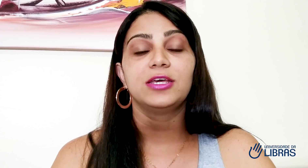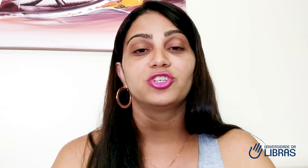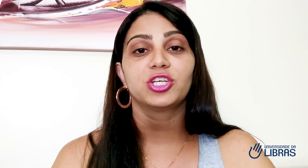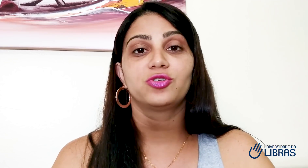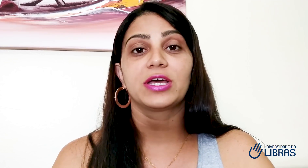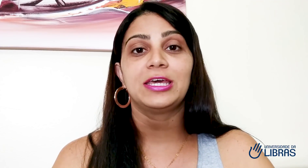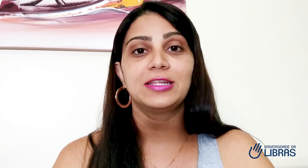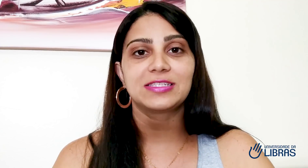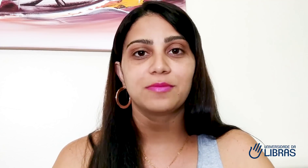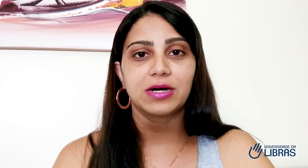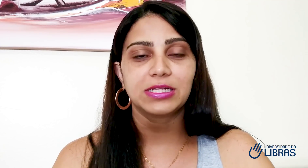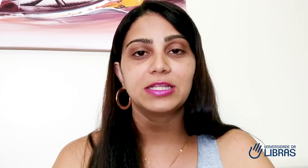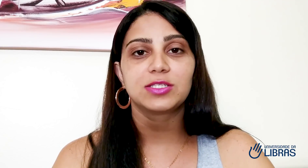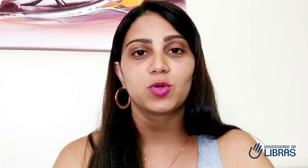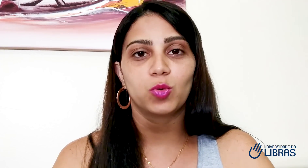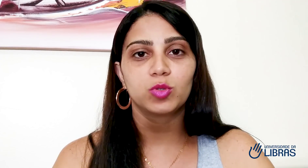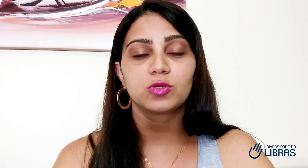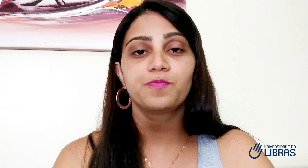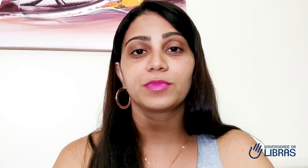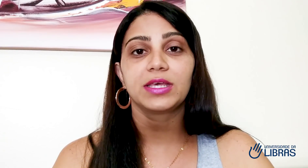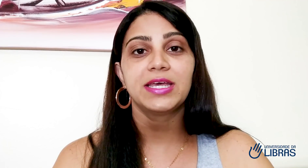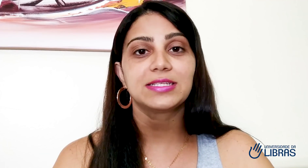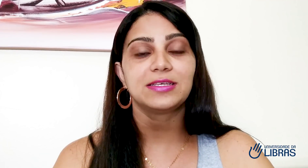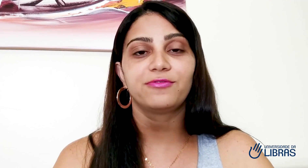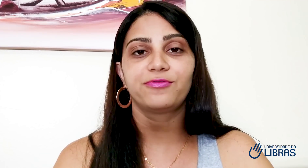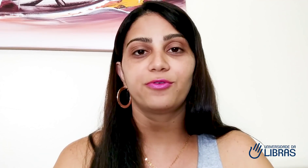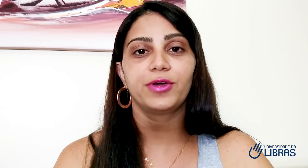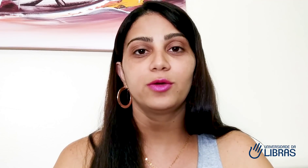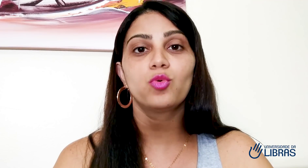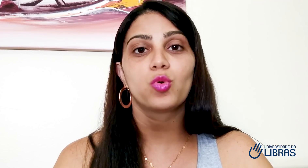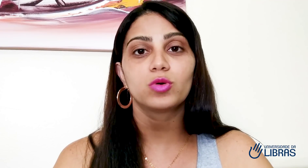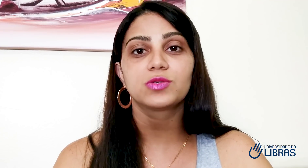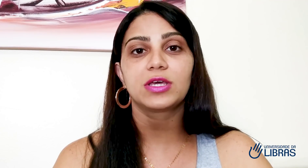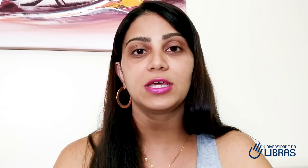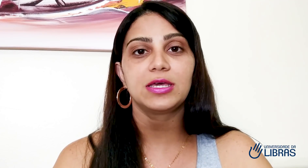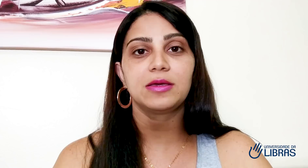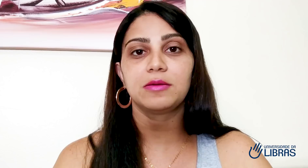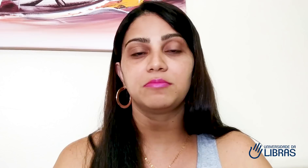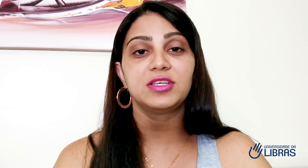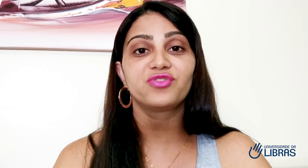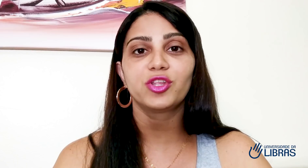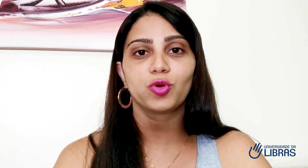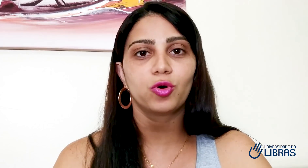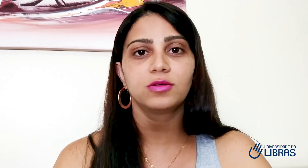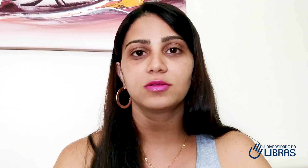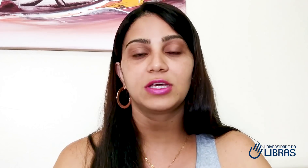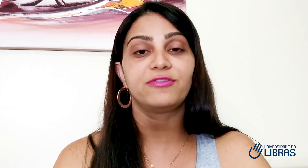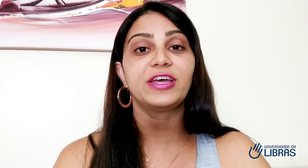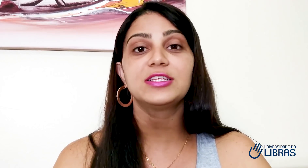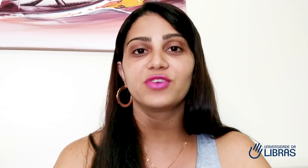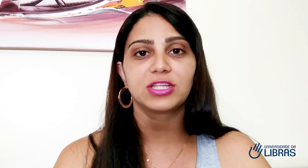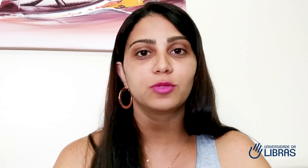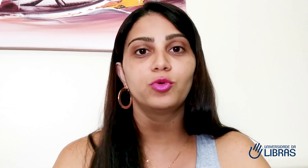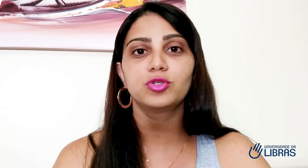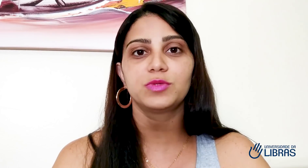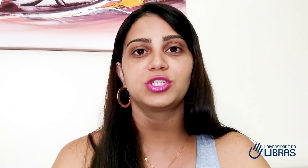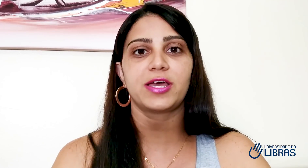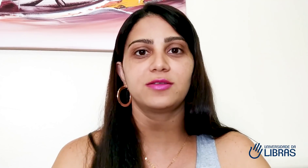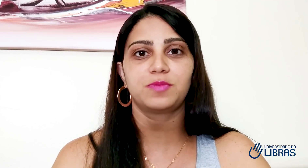eu já estou na 5ª semana desse curso, e assim, foi o curso que desvendou que vem desvendando muitos mistérios para